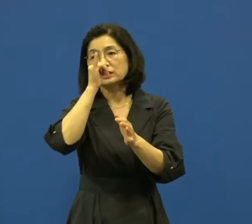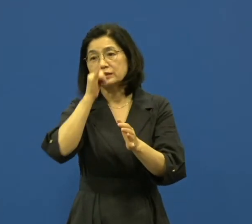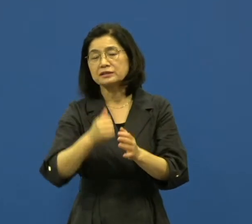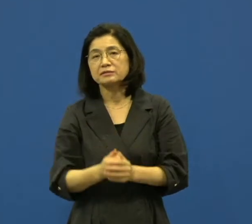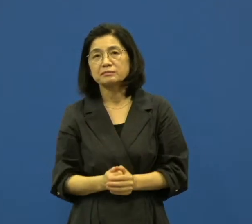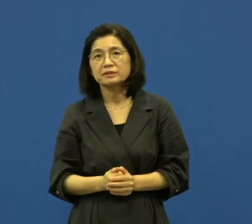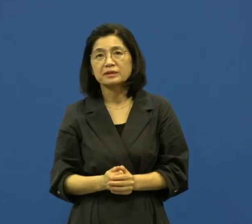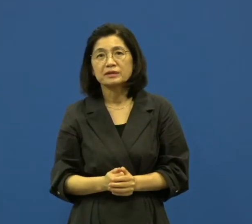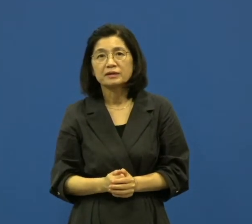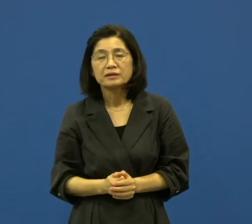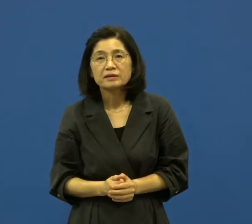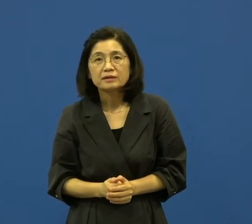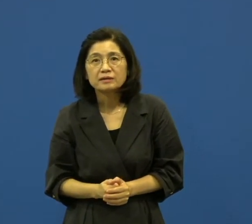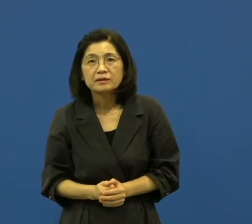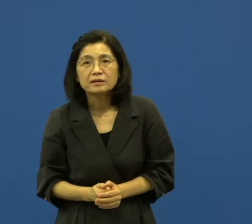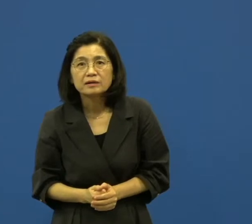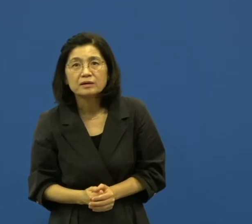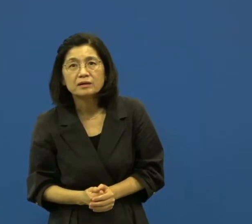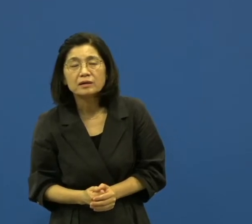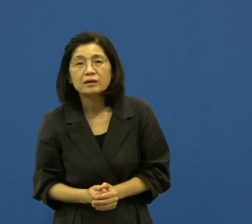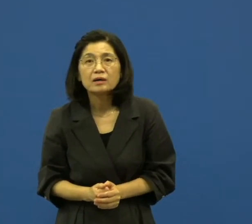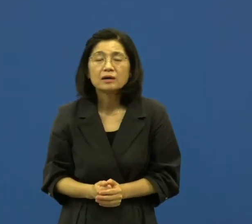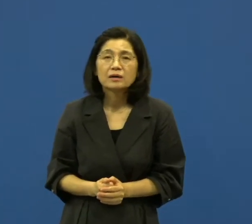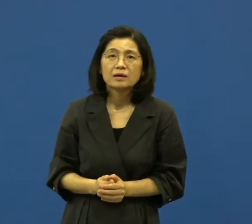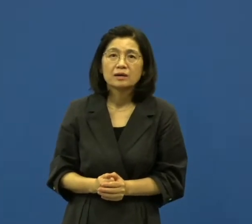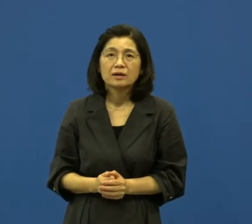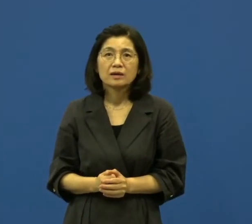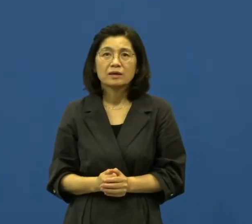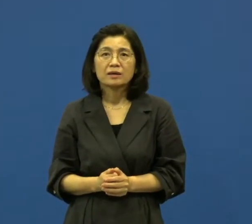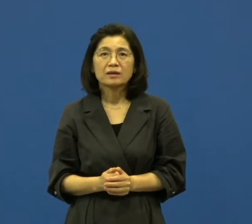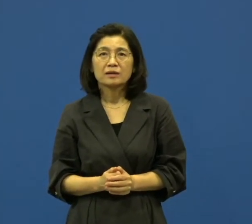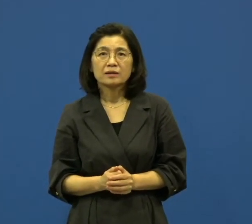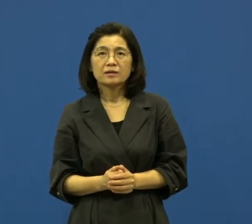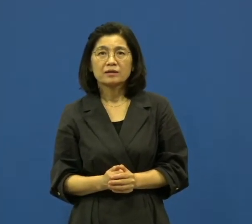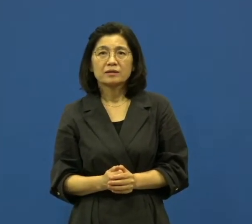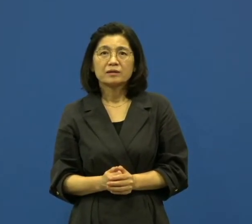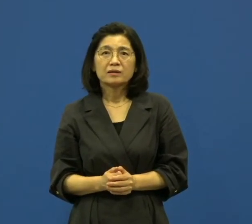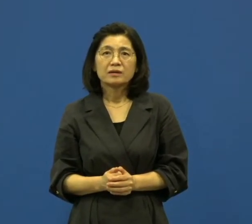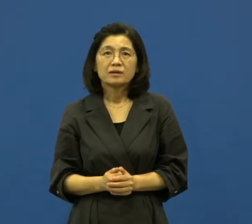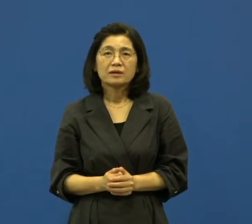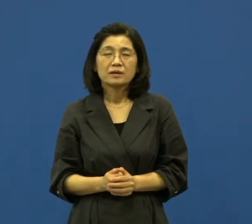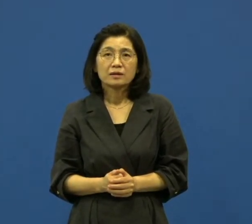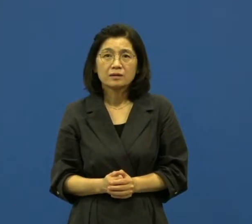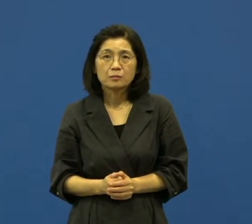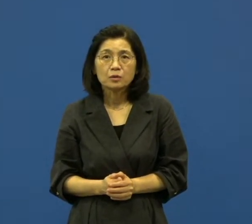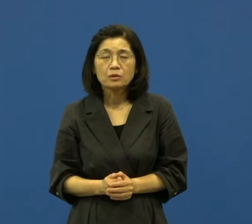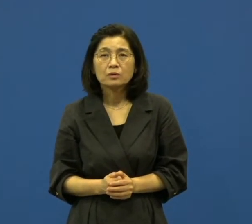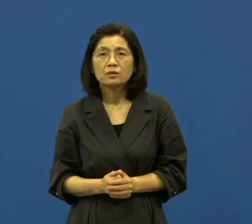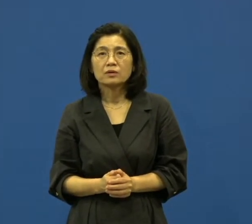만약 이끼가 잔뜩 낀 바위돌 앞에서 들고 있다면 믿음의 대상이 이 바위돌이죠.